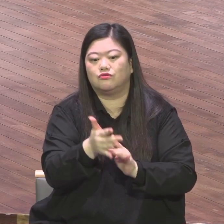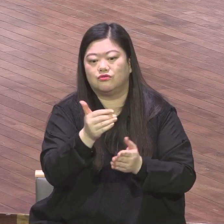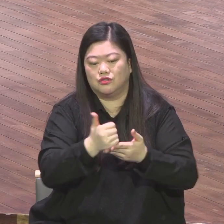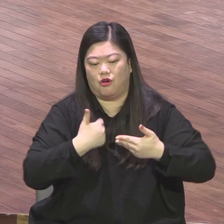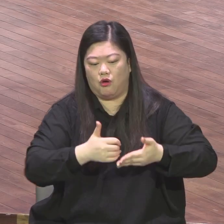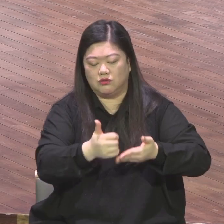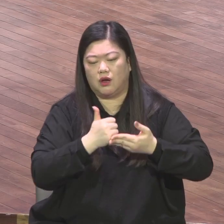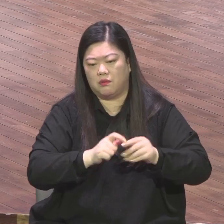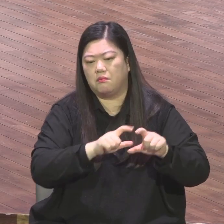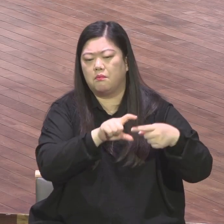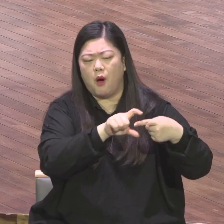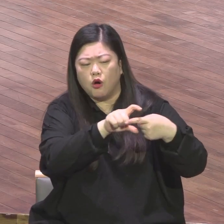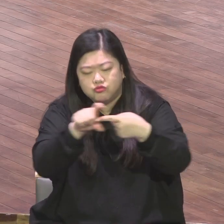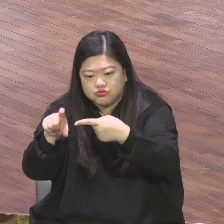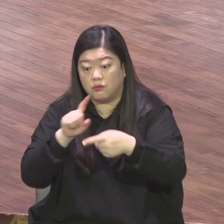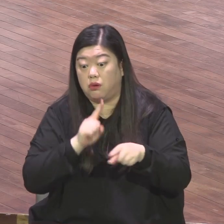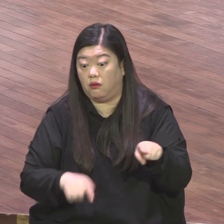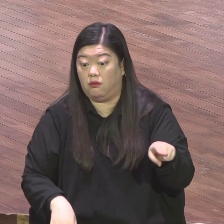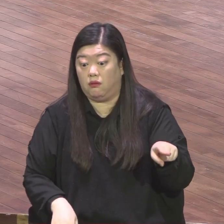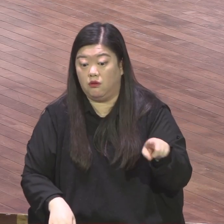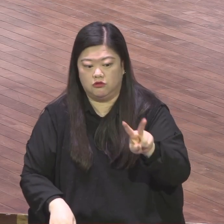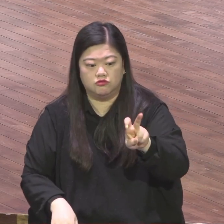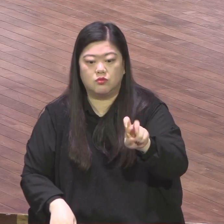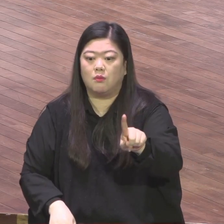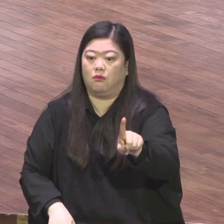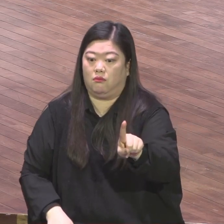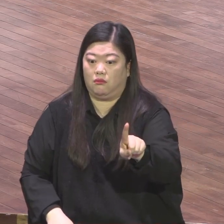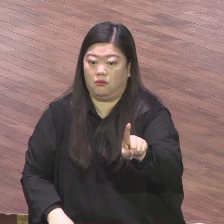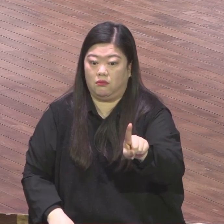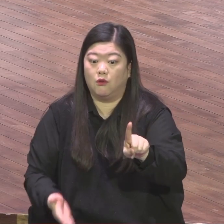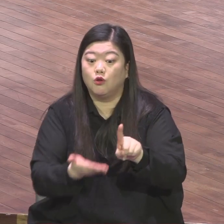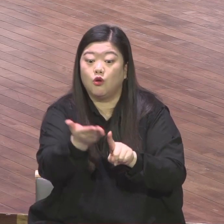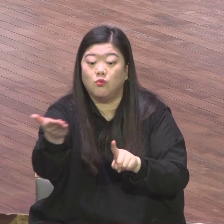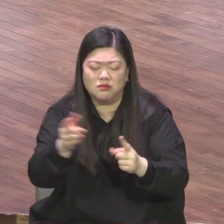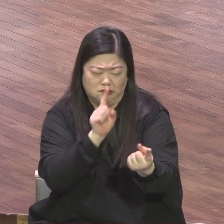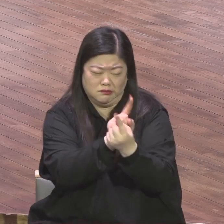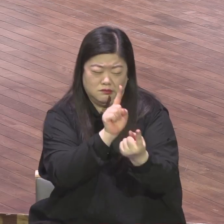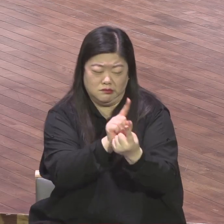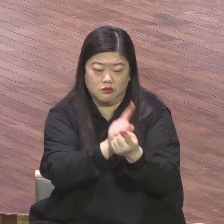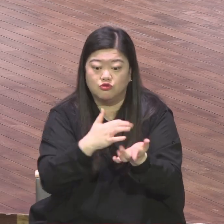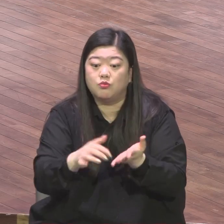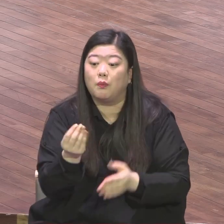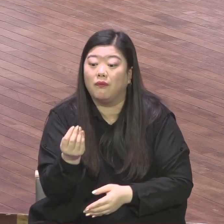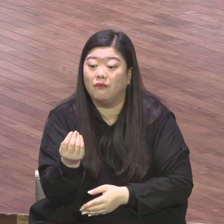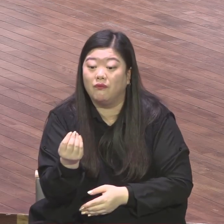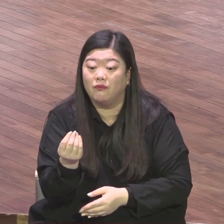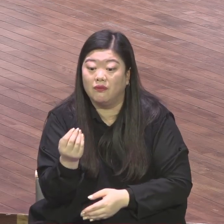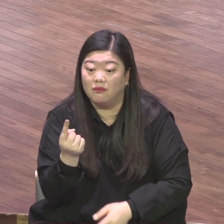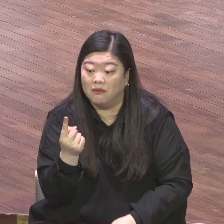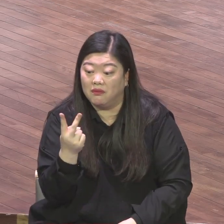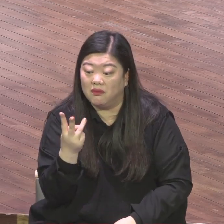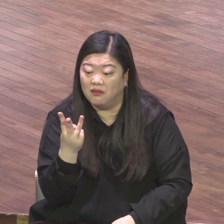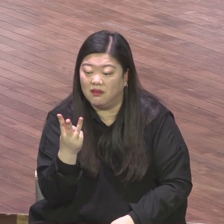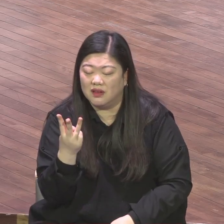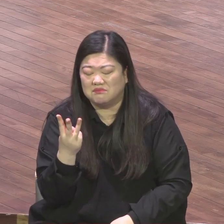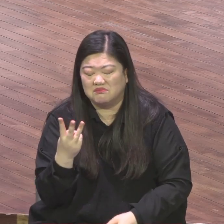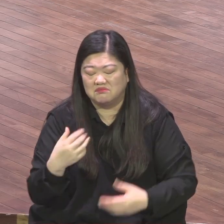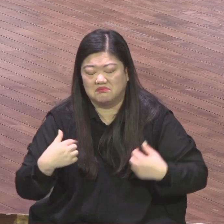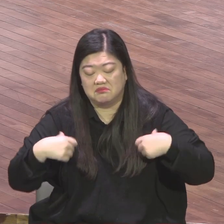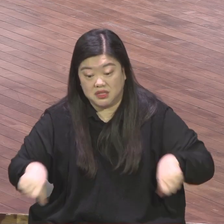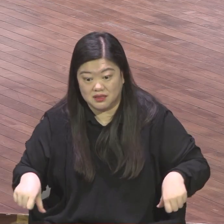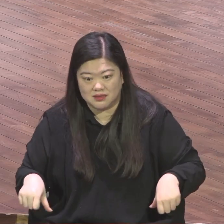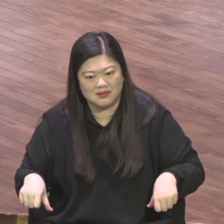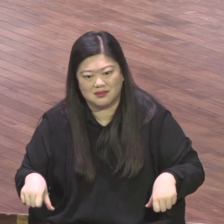겁니다. 그 정도로 영계 모든 성도들 중껑마의 영적 자세를 가지고 한 번 더 도전해